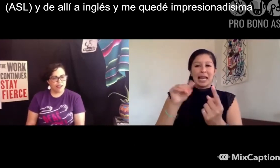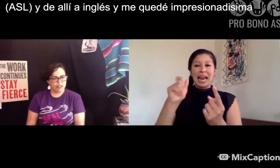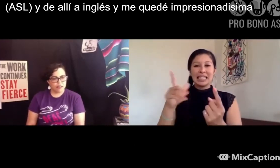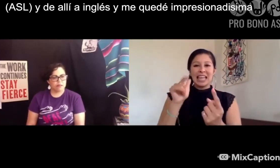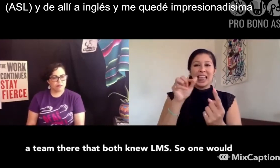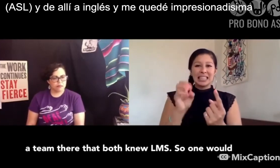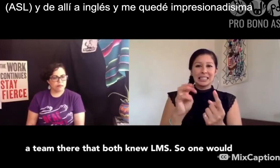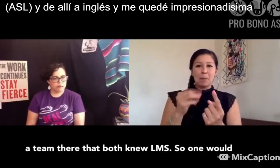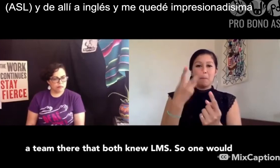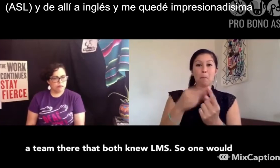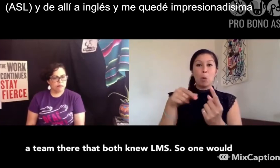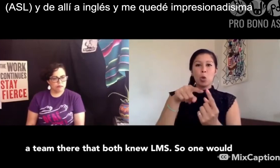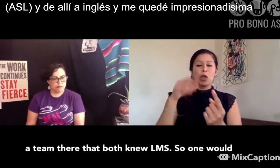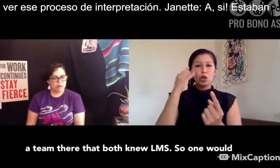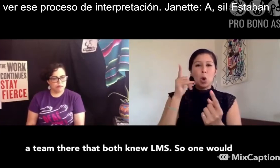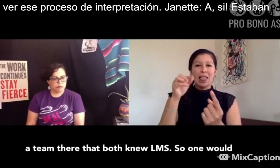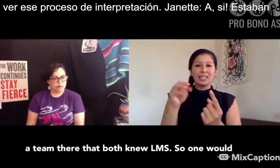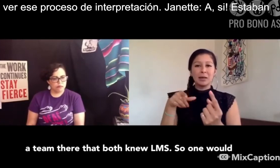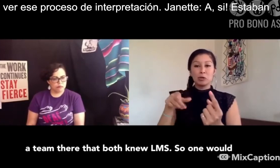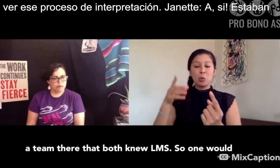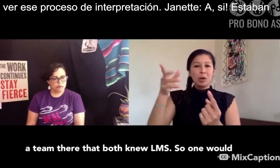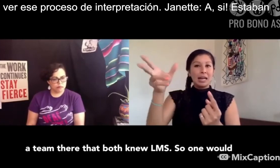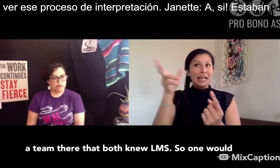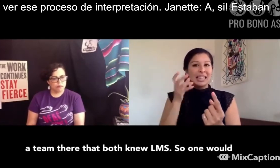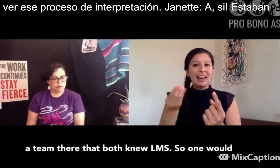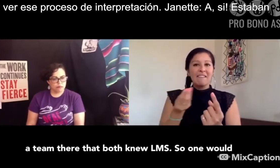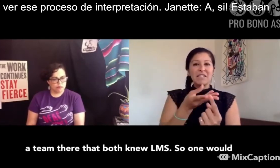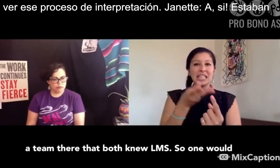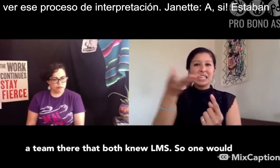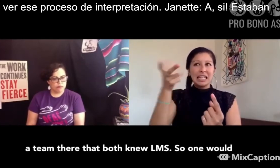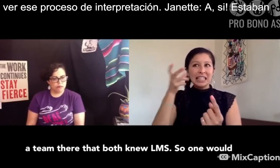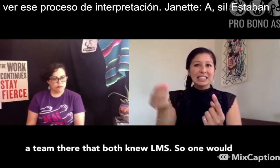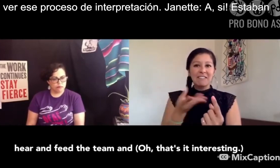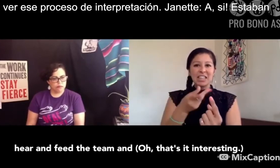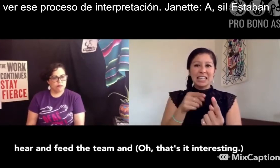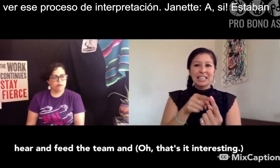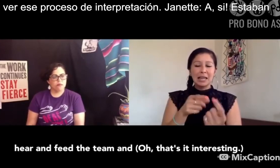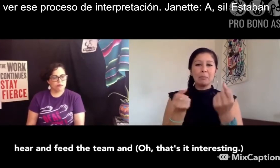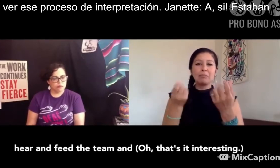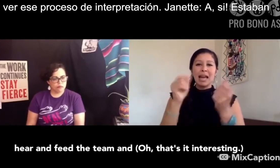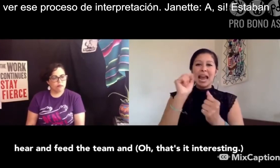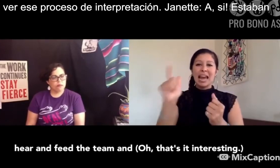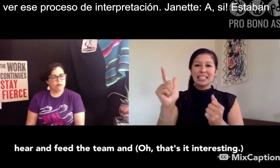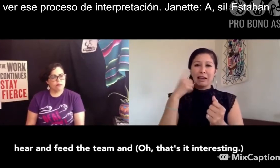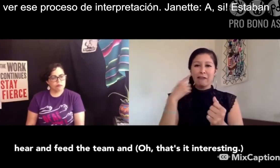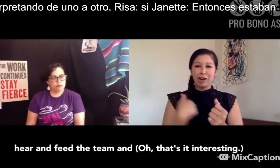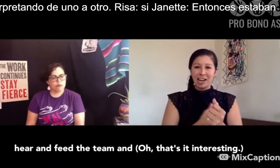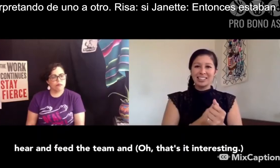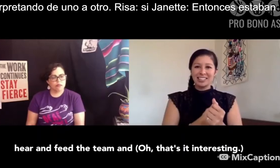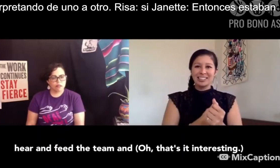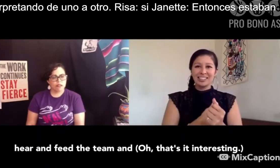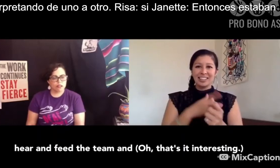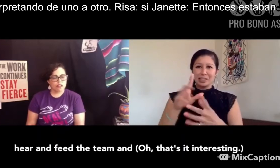de allí a inglés. Y me quedé impresionadísima de ver ese proceso de interpretación. Ah, sí,